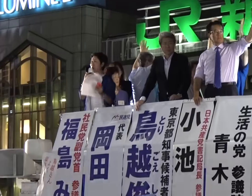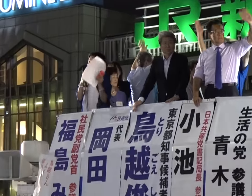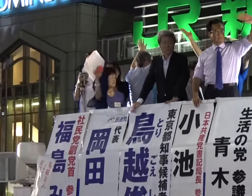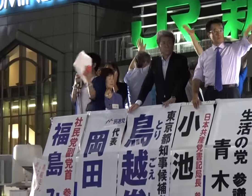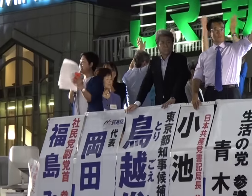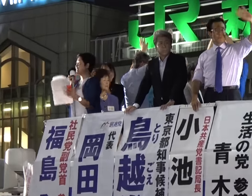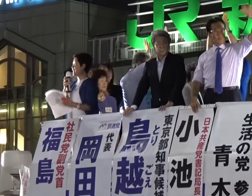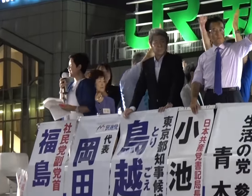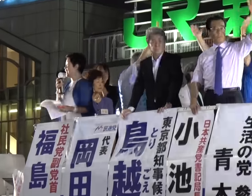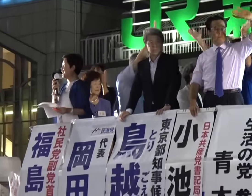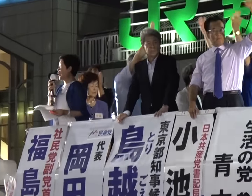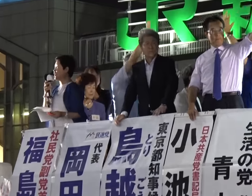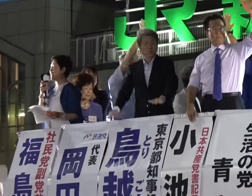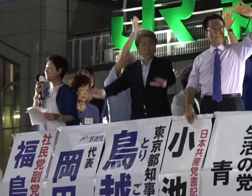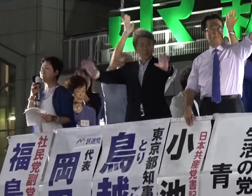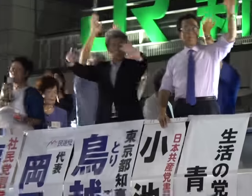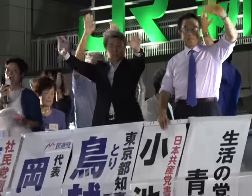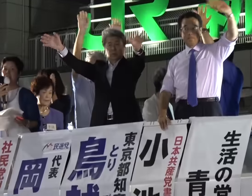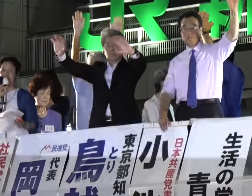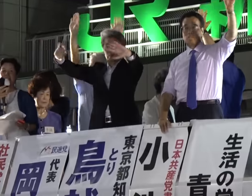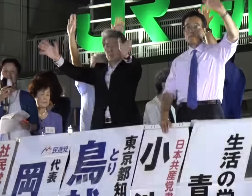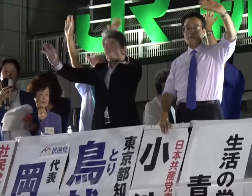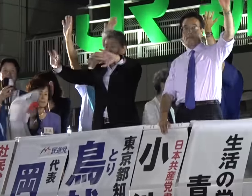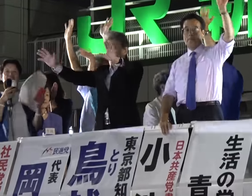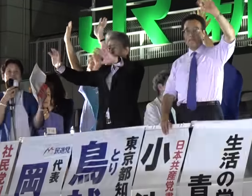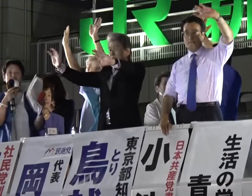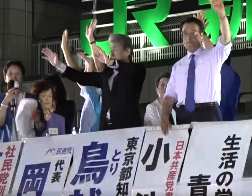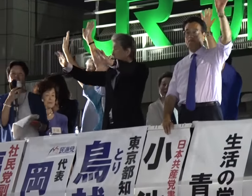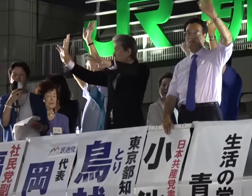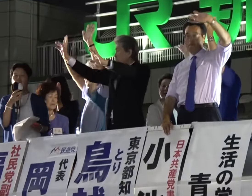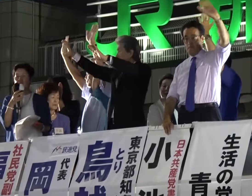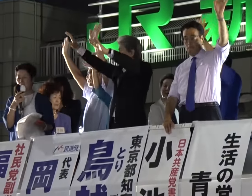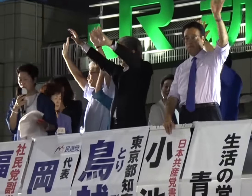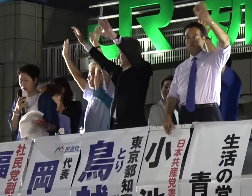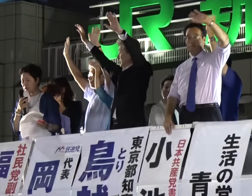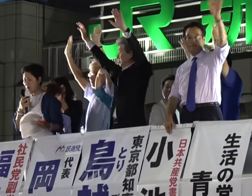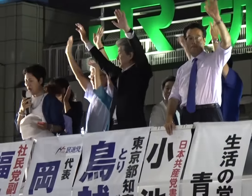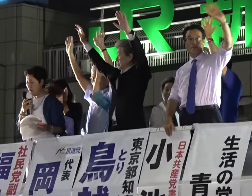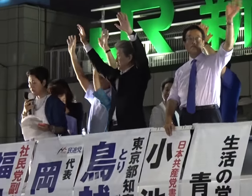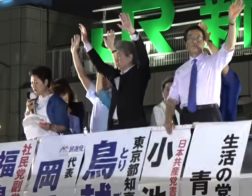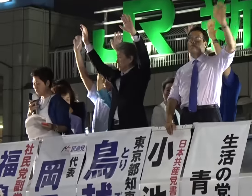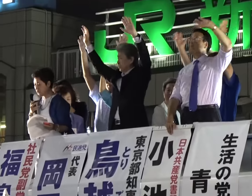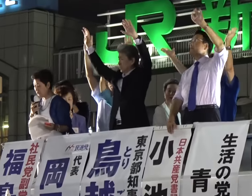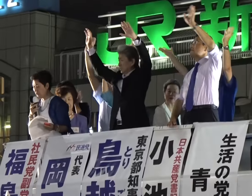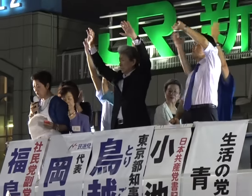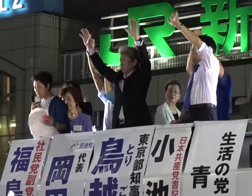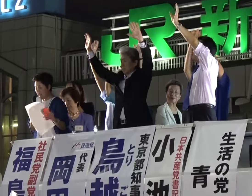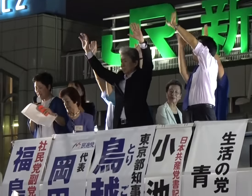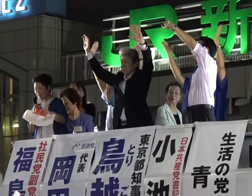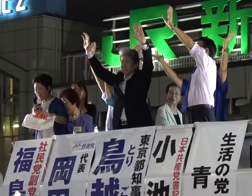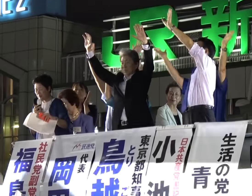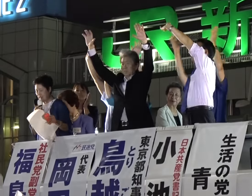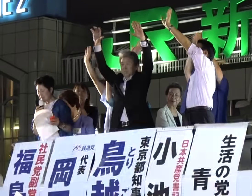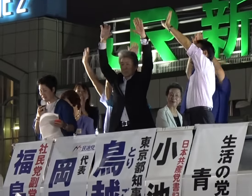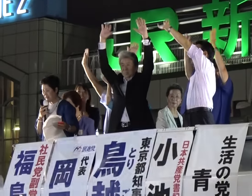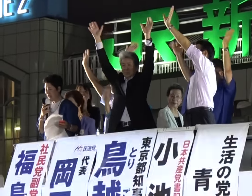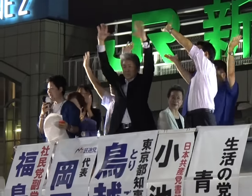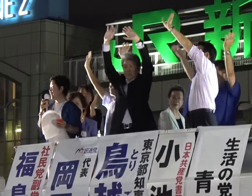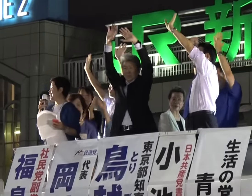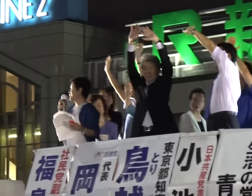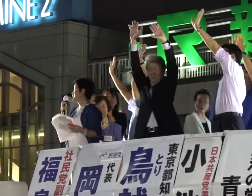を栃木にぜひ押し上げるために皆さんのご協力をよろしくお願いいたします